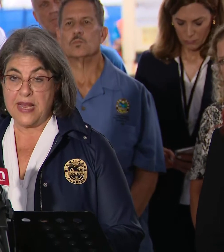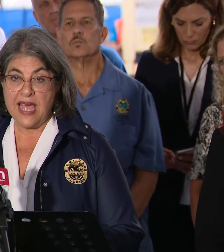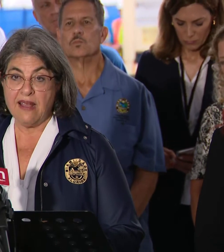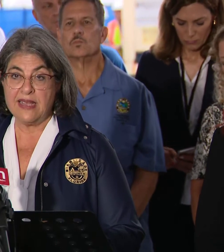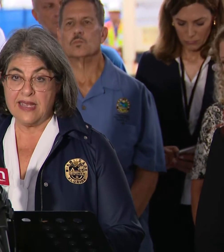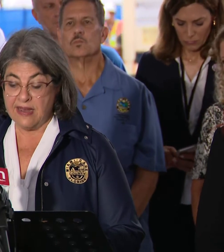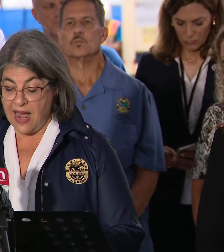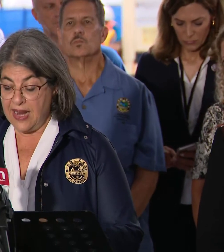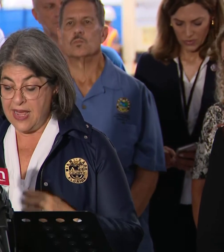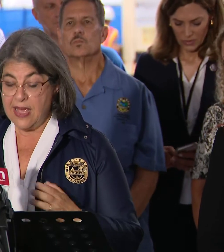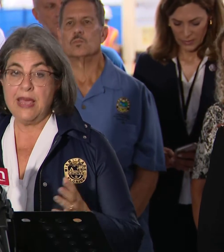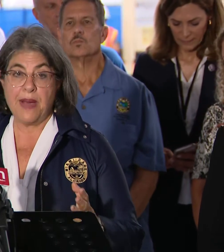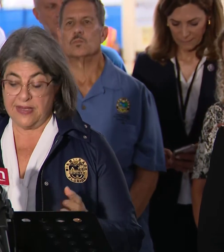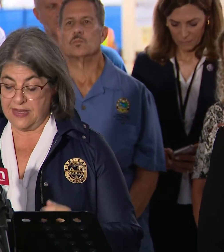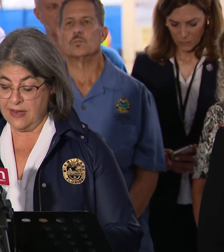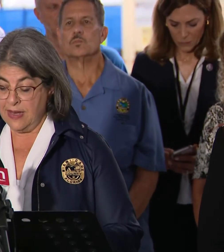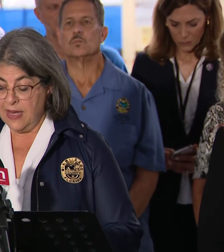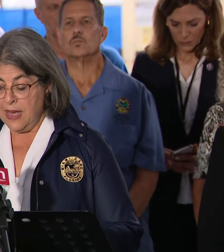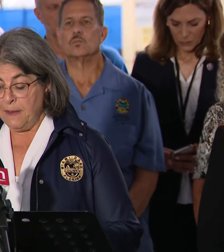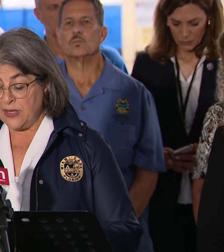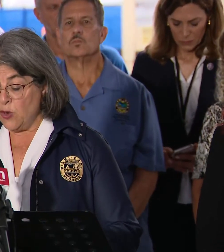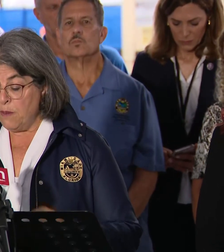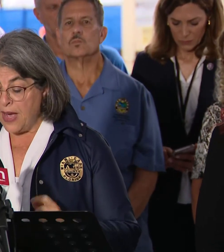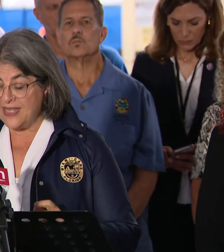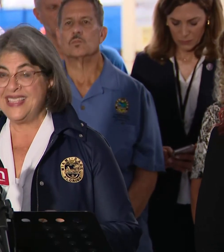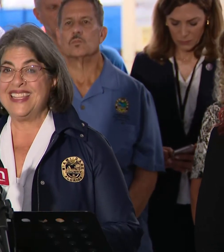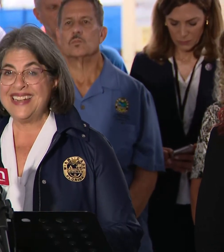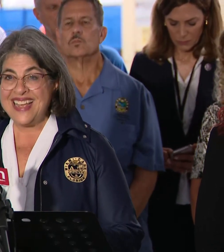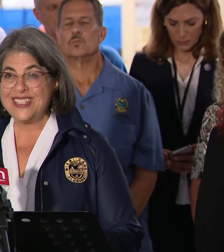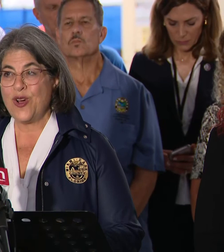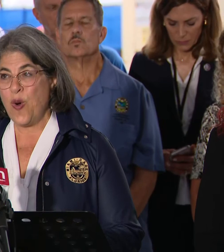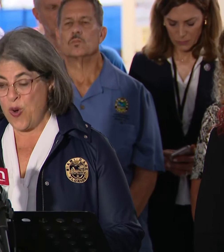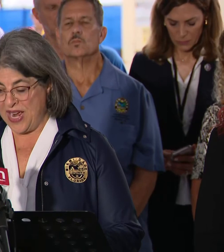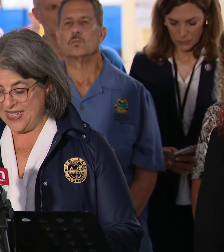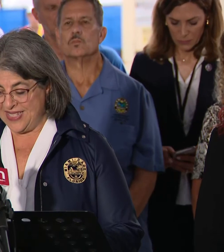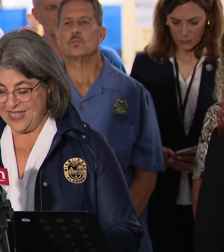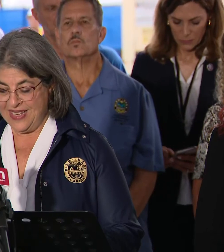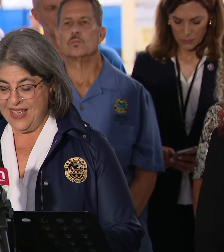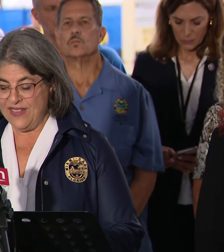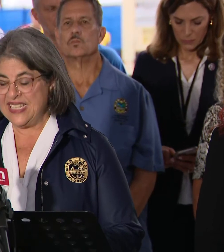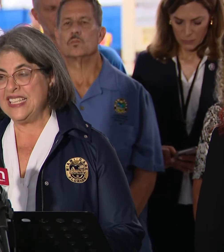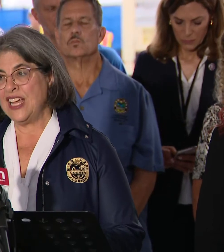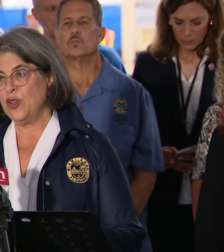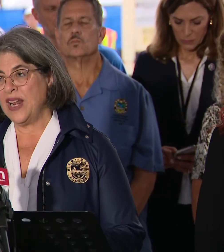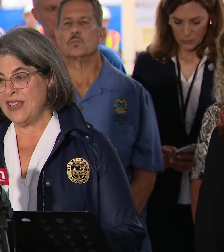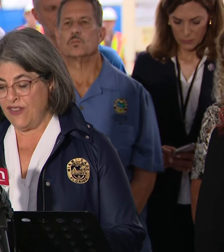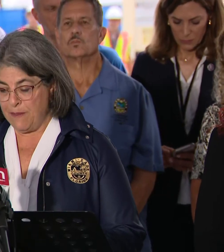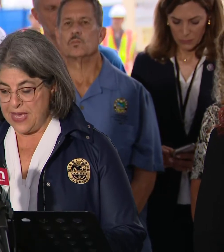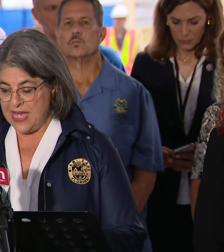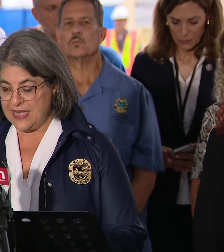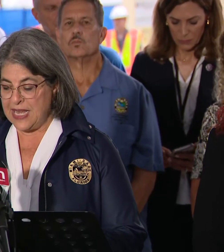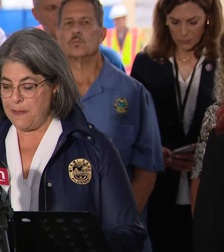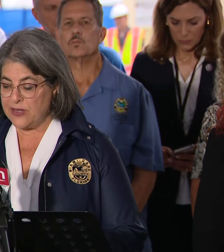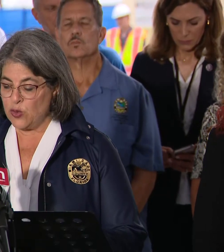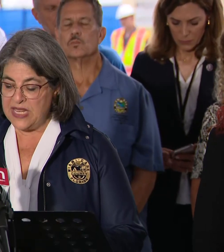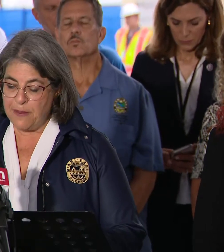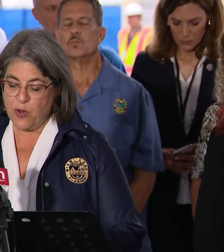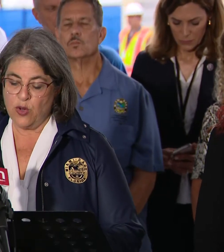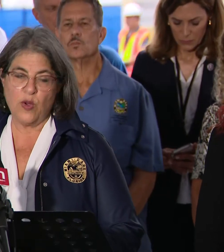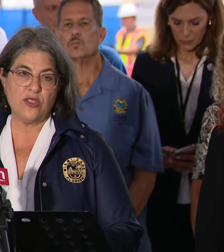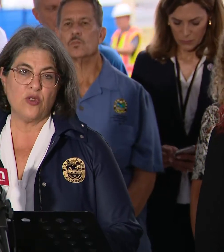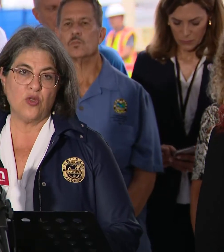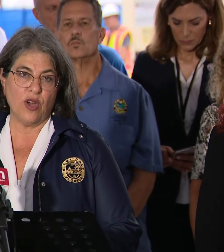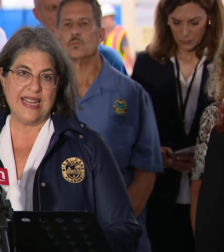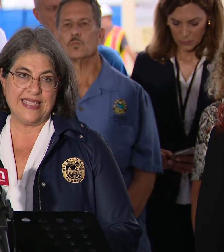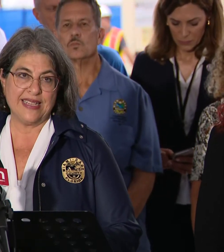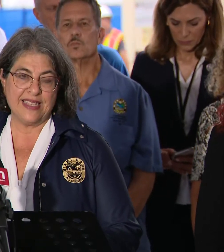asistencia familiar integral y más. Pasó más de 3 horas visitando a las familias y pasó tiempo